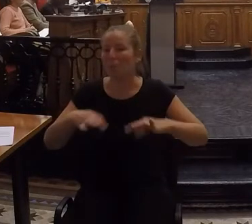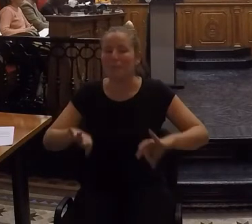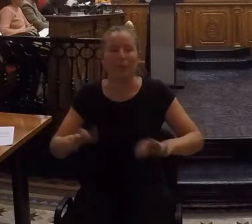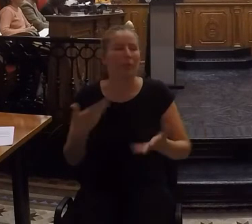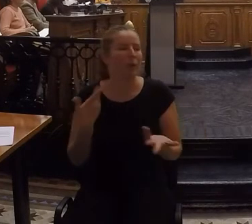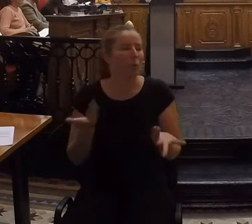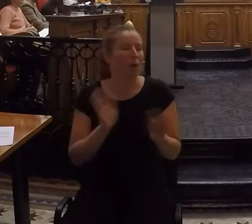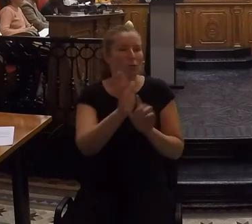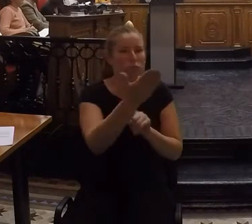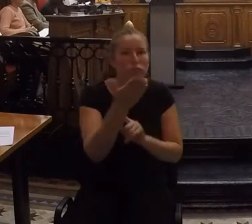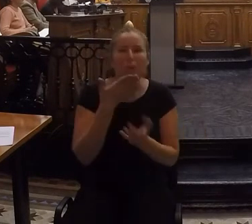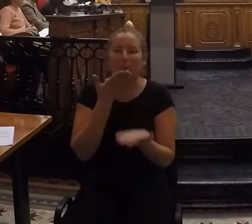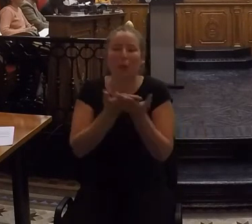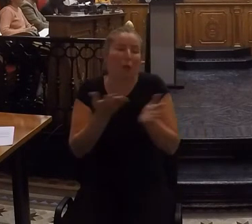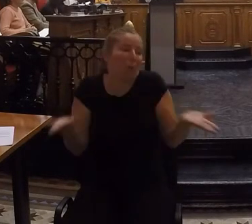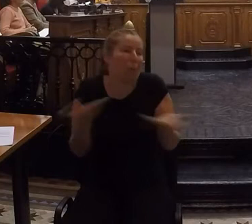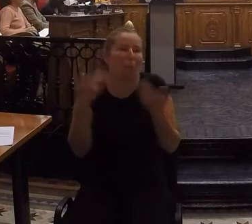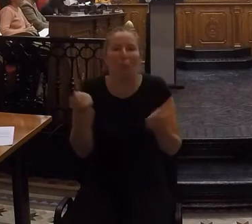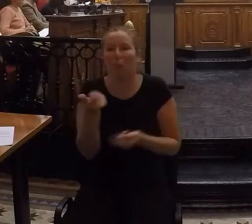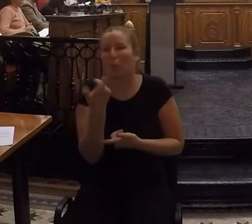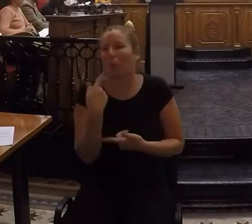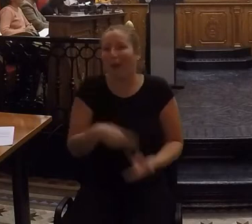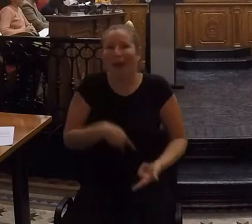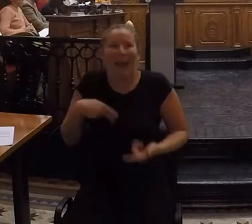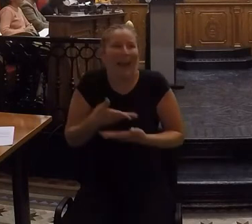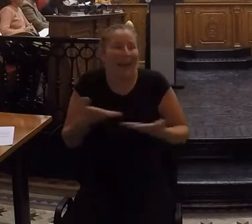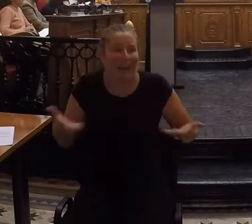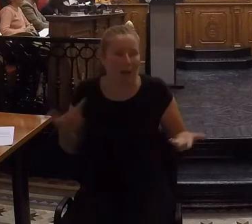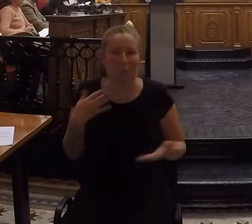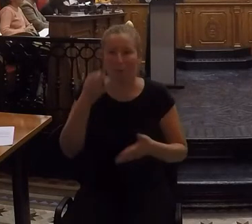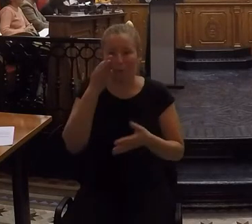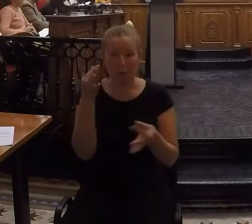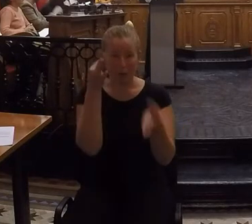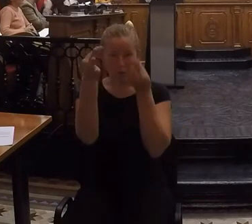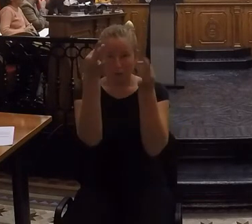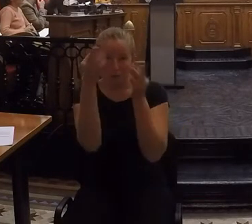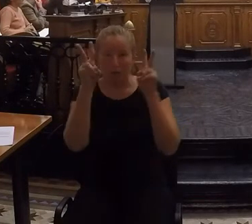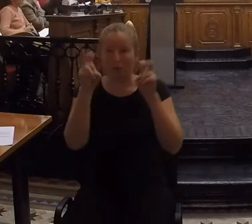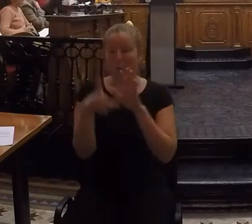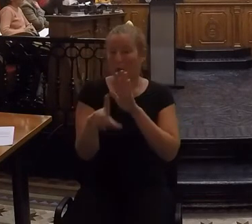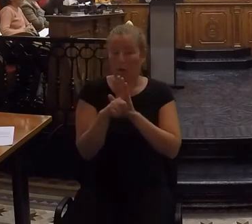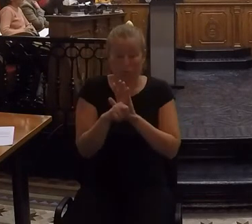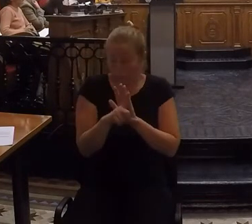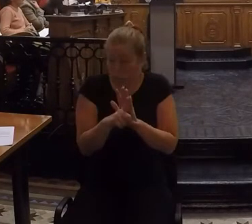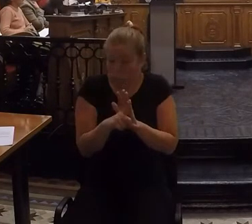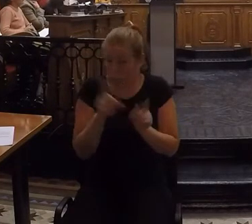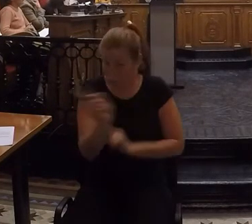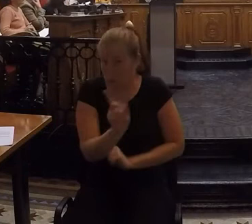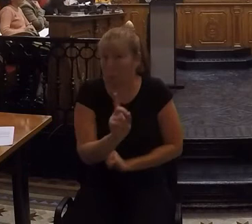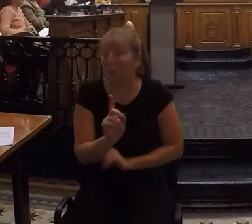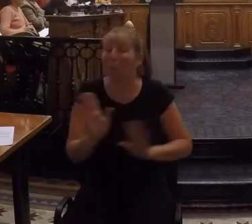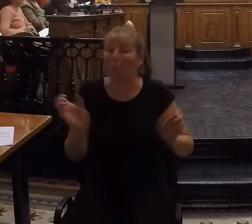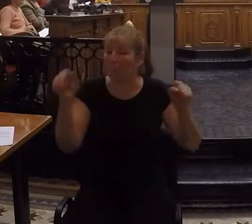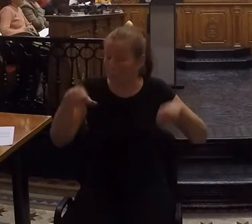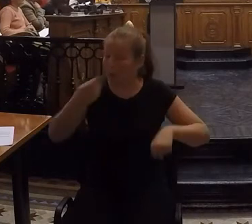estrictamente presupuestarias, o incluso peticiones de información a las que se dará, como digo, cumplida respuesta. Se